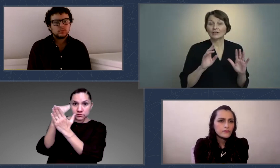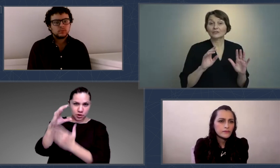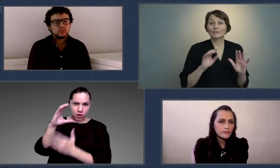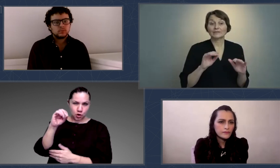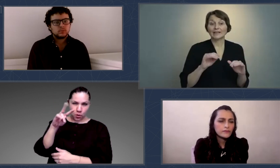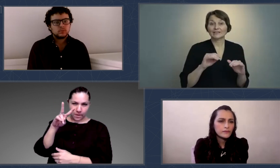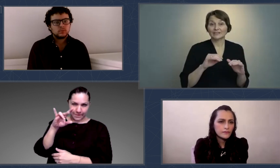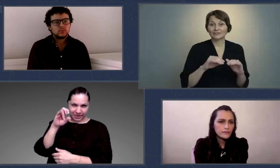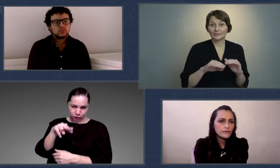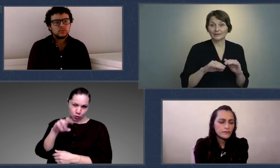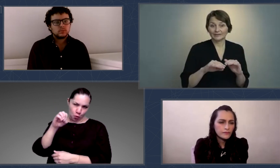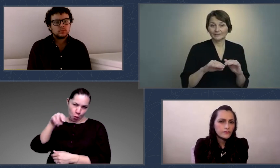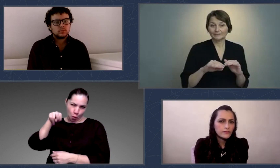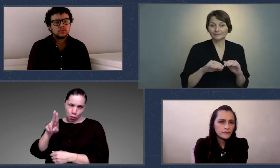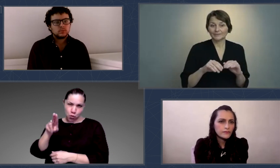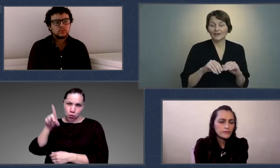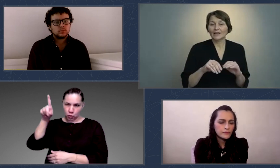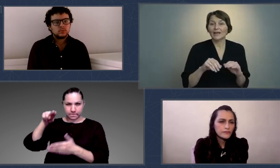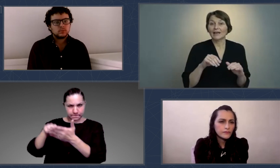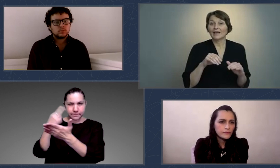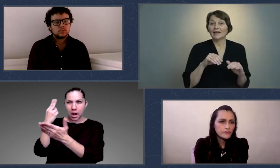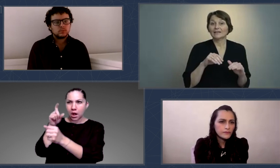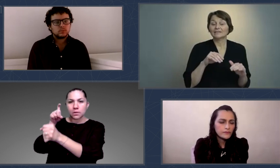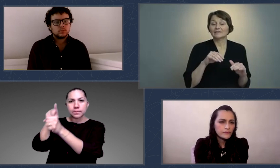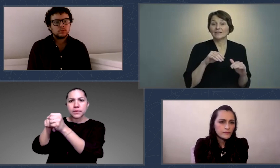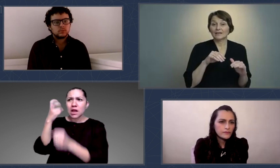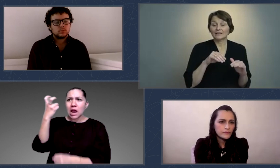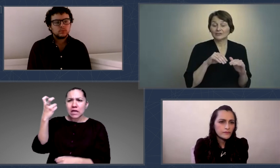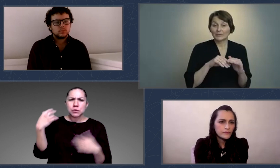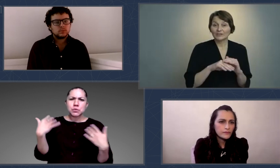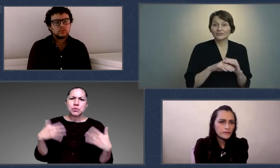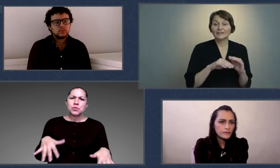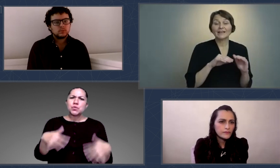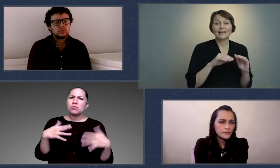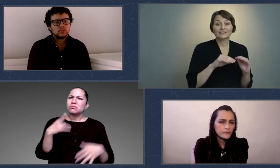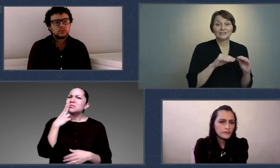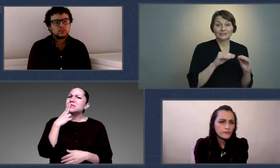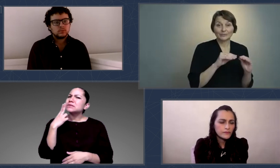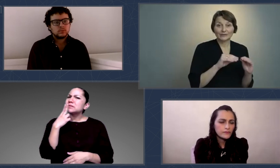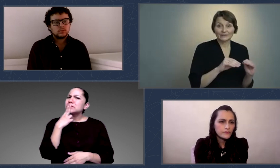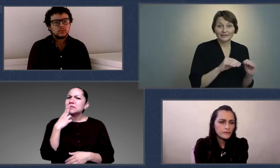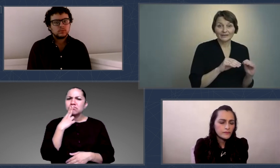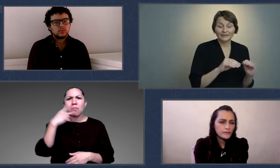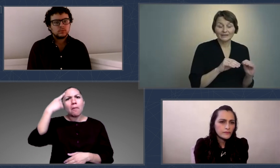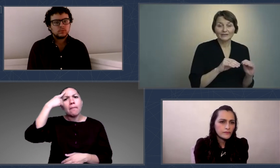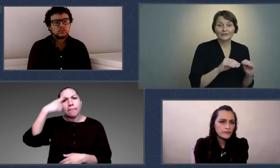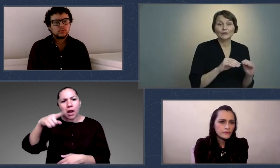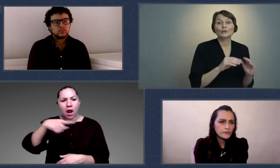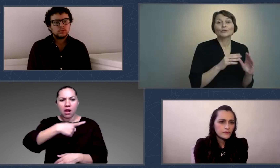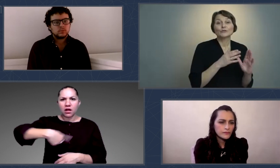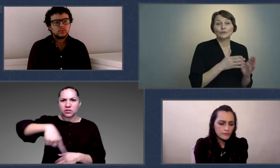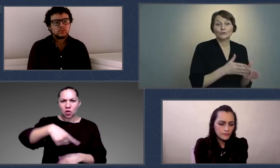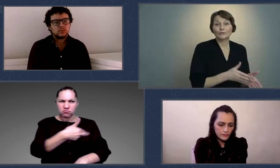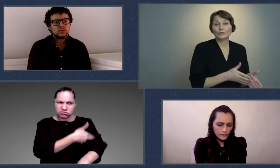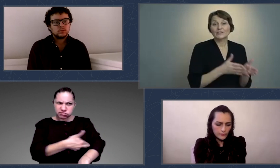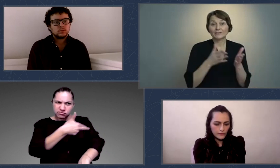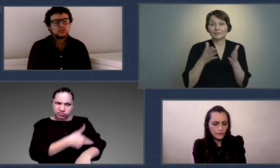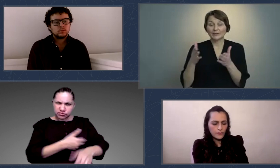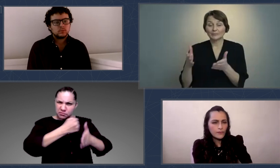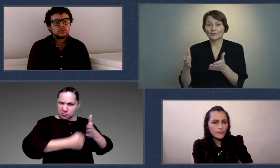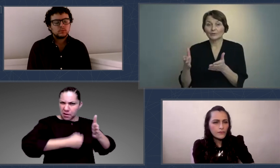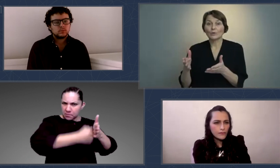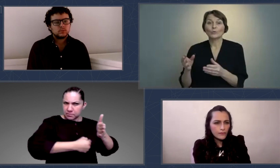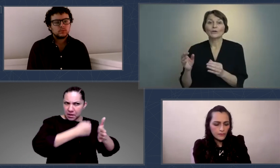para respaldar and if I su pronounce correctly, it's Article 9. cabildeo, porque si me acuerdo bien, es el artículo nuevo